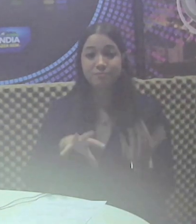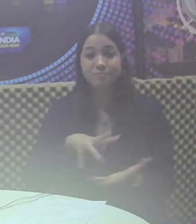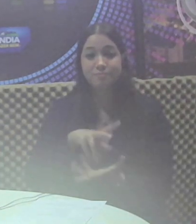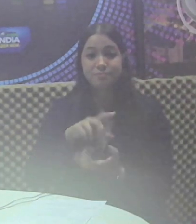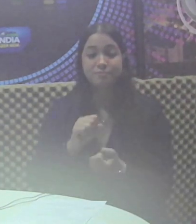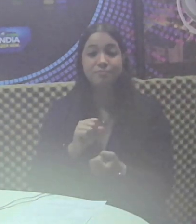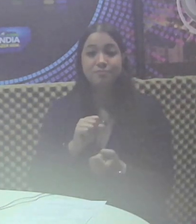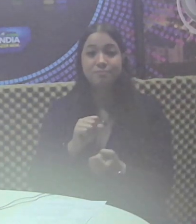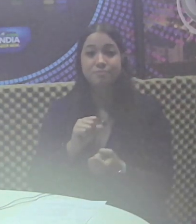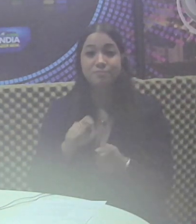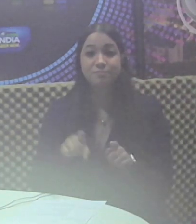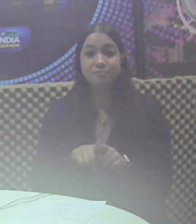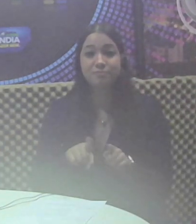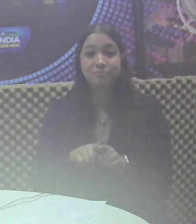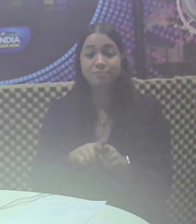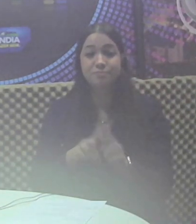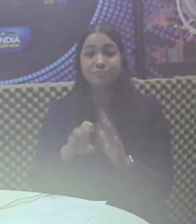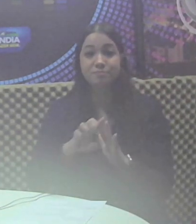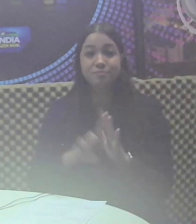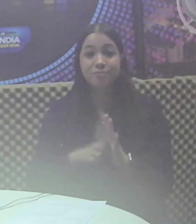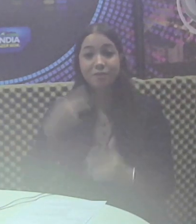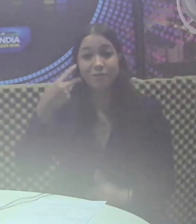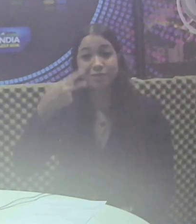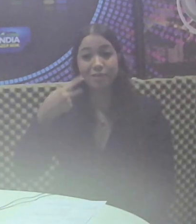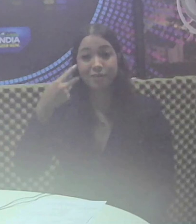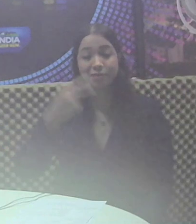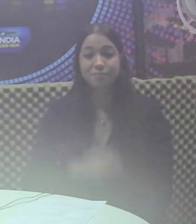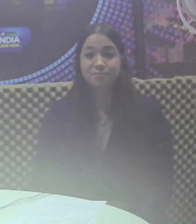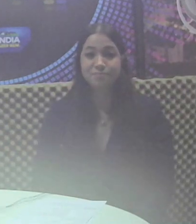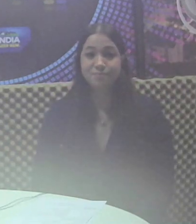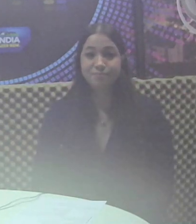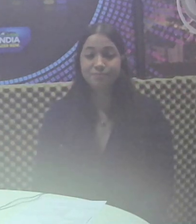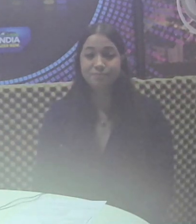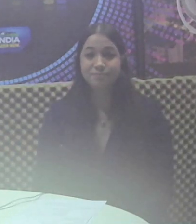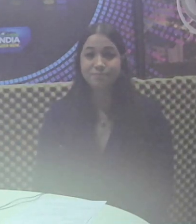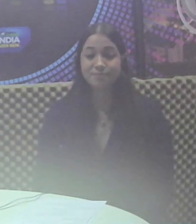Sustentabilidade, além de emendas de vereadores.